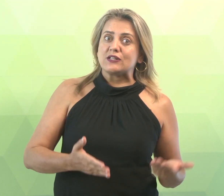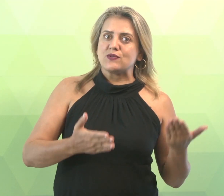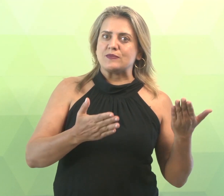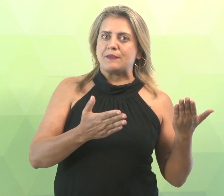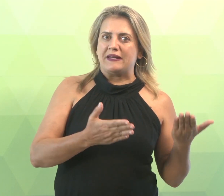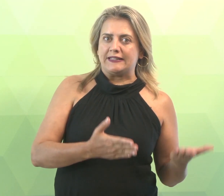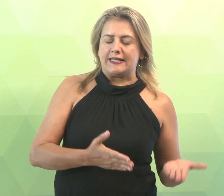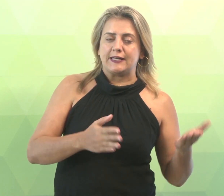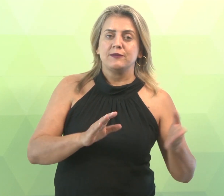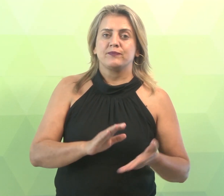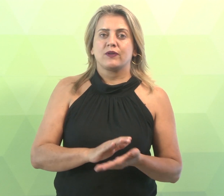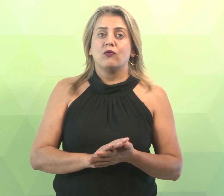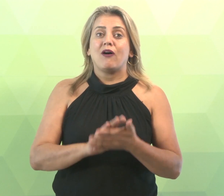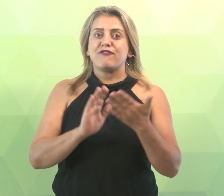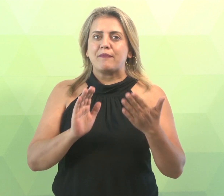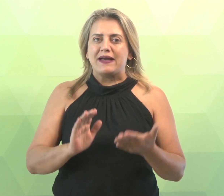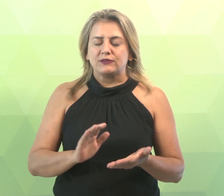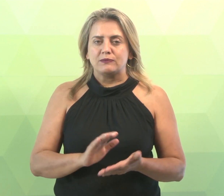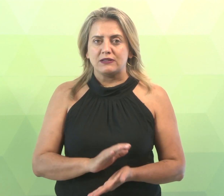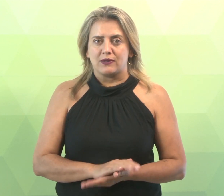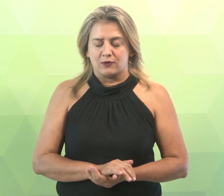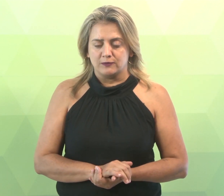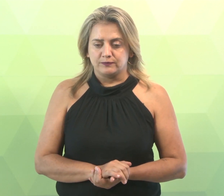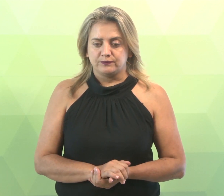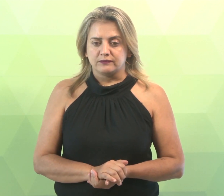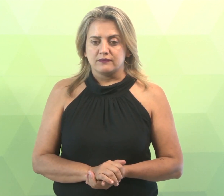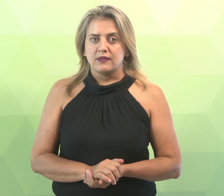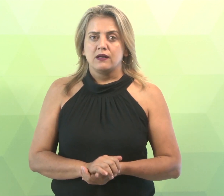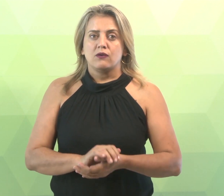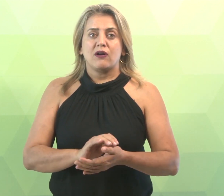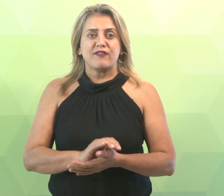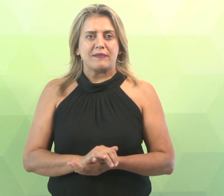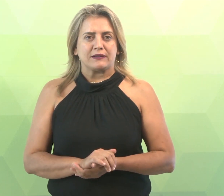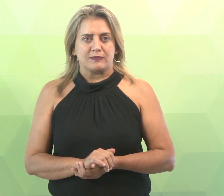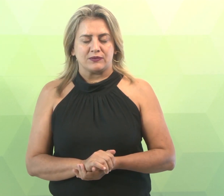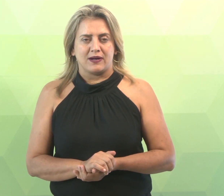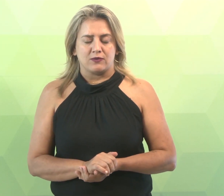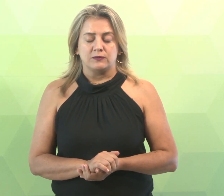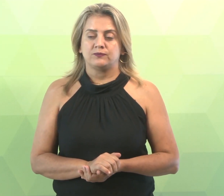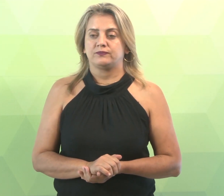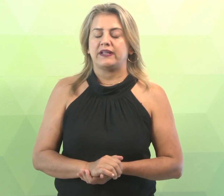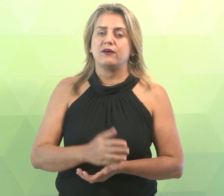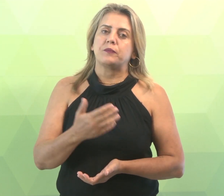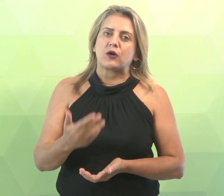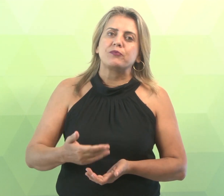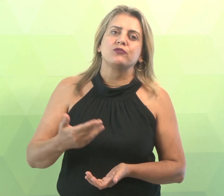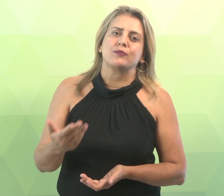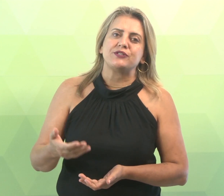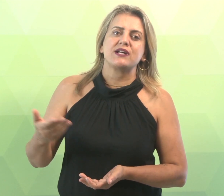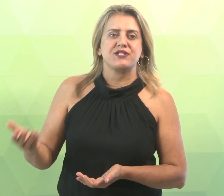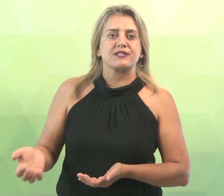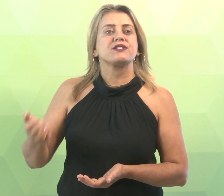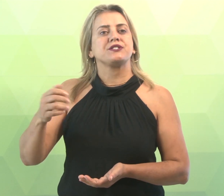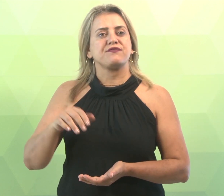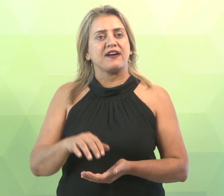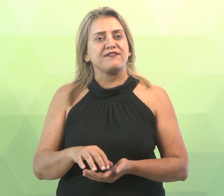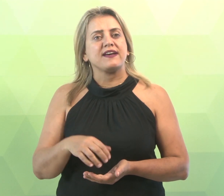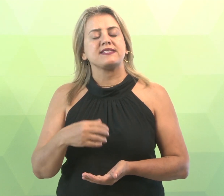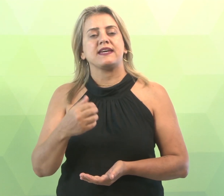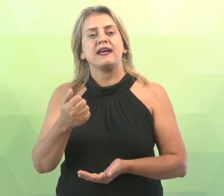vamos aprender o alfabeto manual. O alfabeto manual, o próprio nome já diz, a gente vai fazer